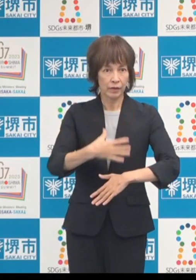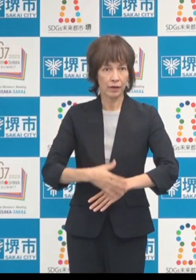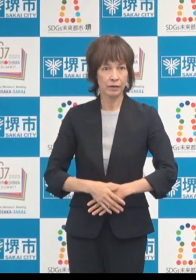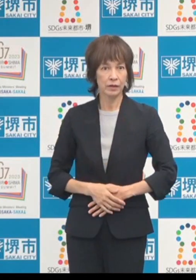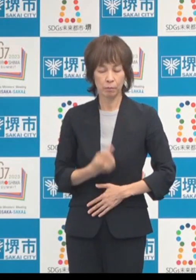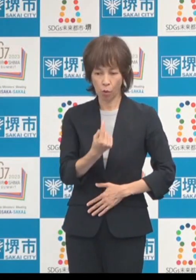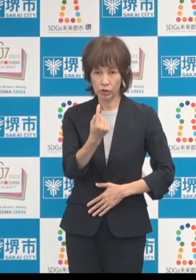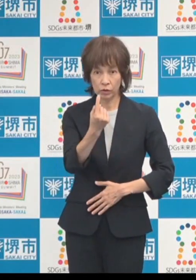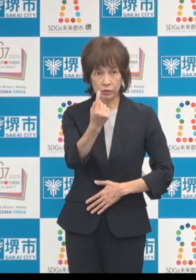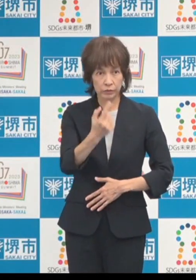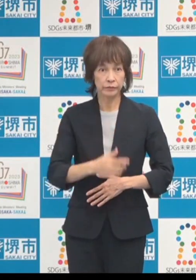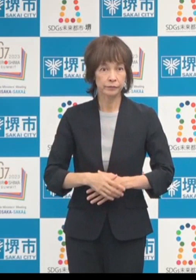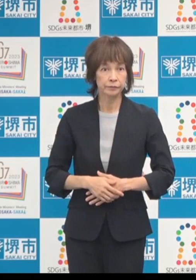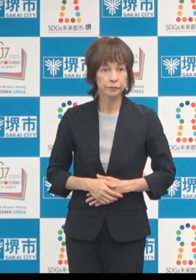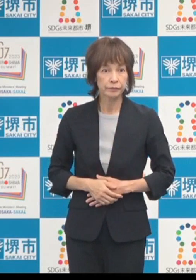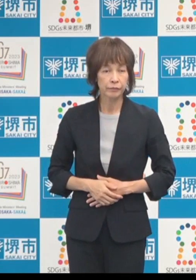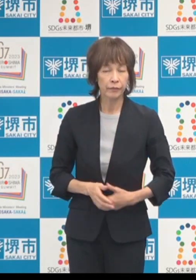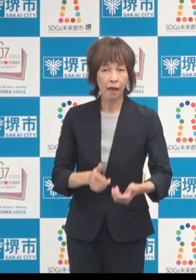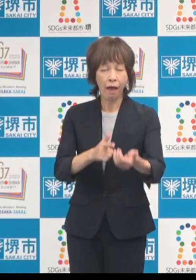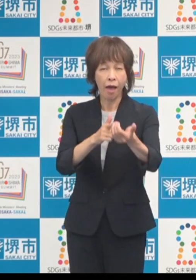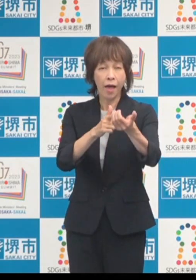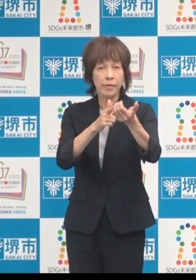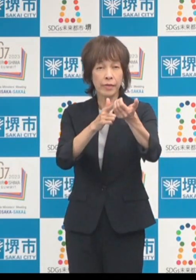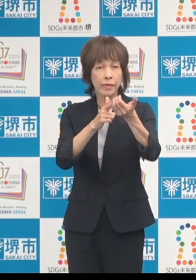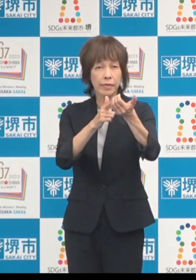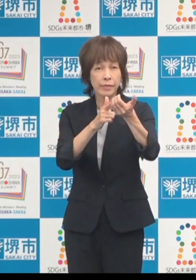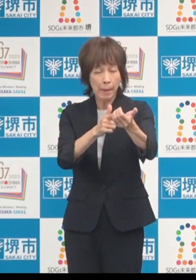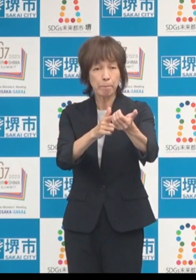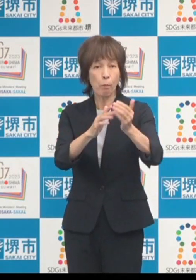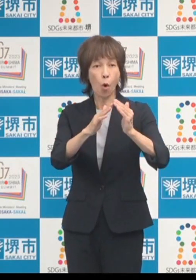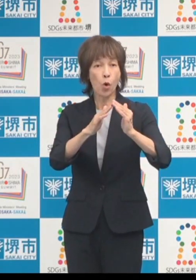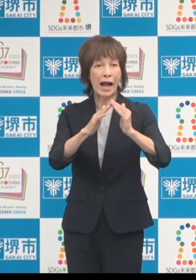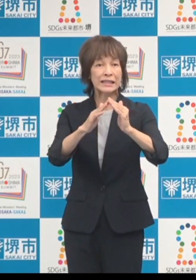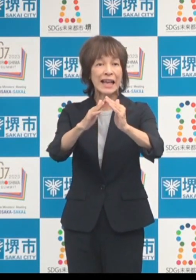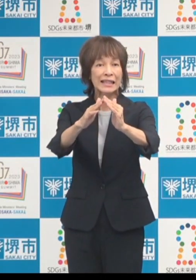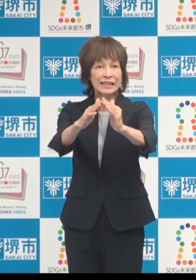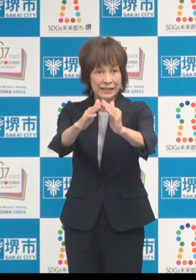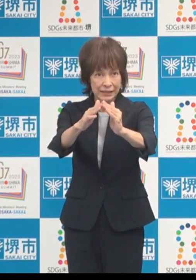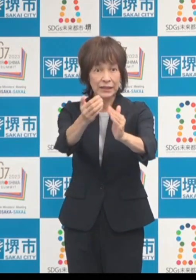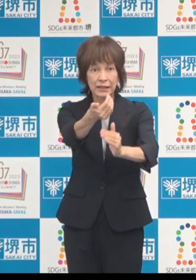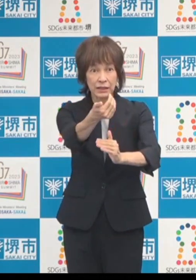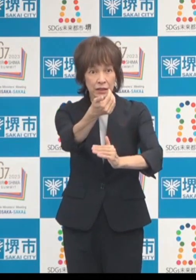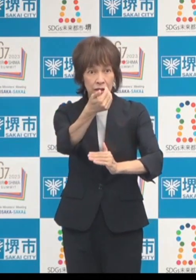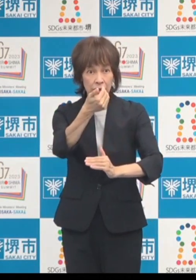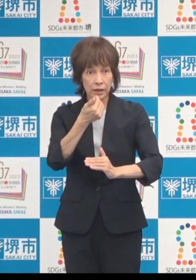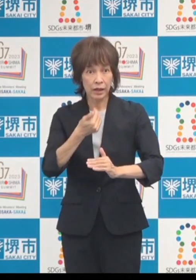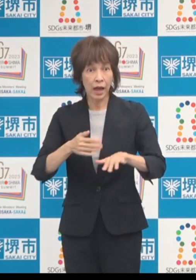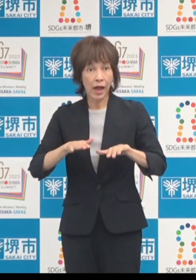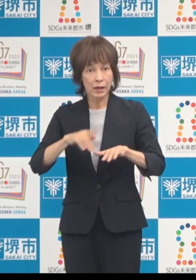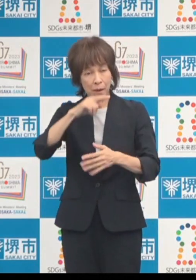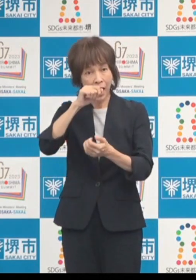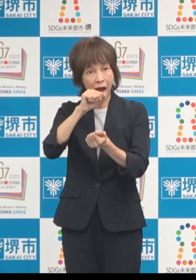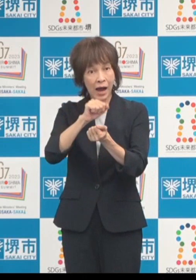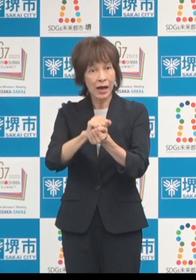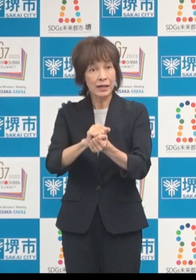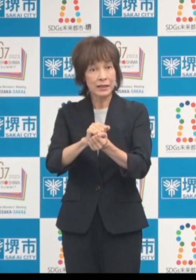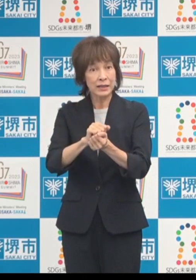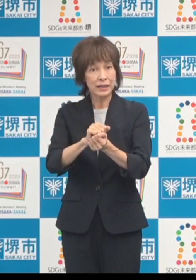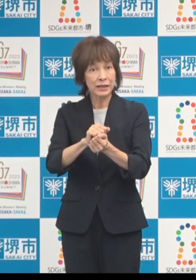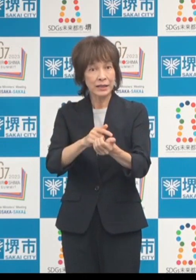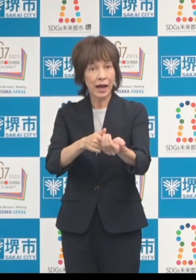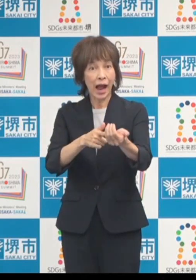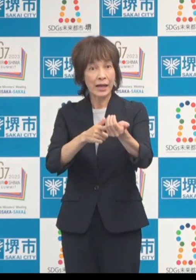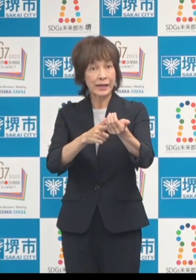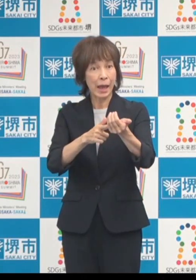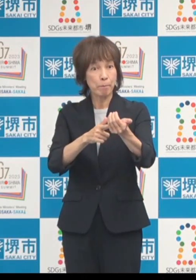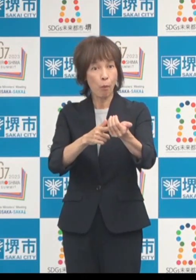もう一つ、鉄砲鍛冶屋敷なんですけども、今堺鉄砲館っていう民間の、ま